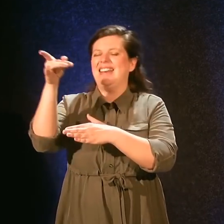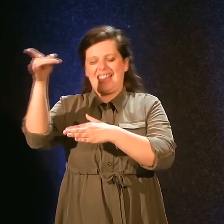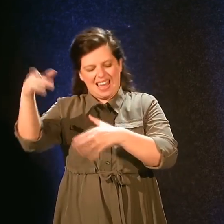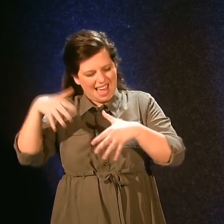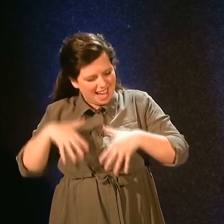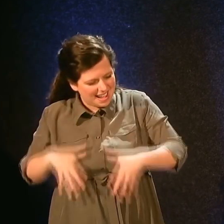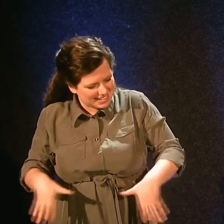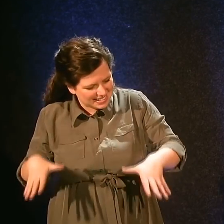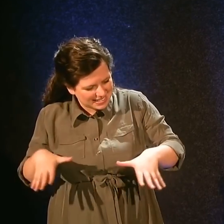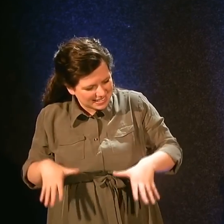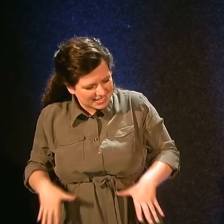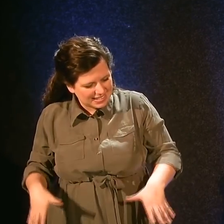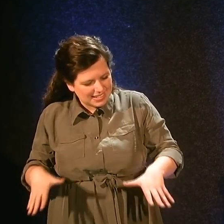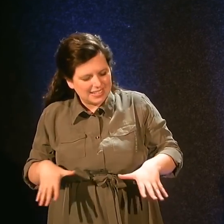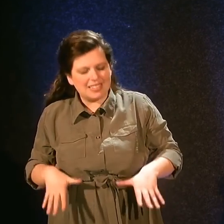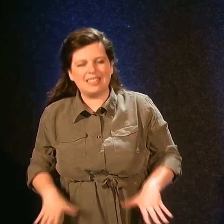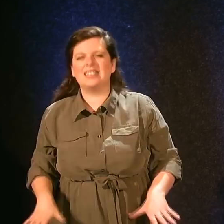righteousness